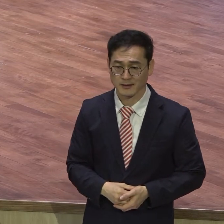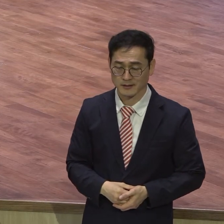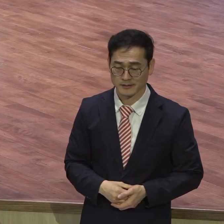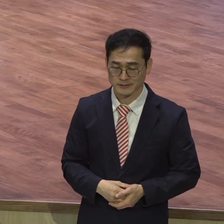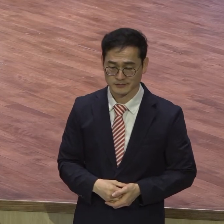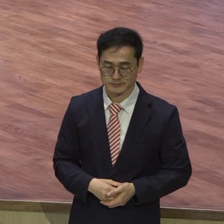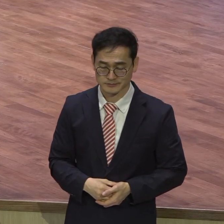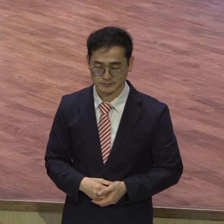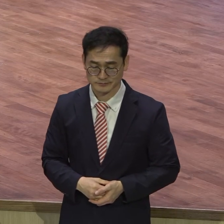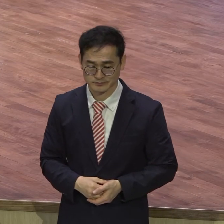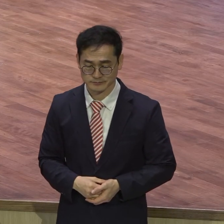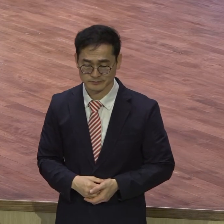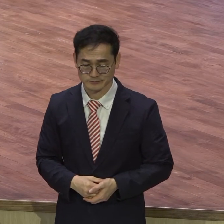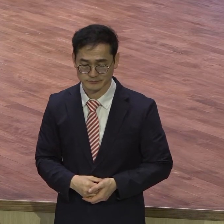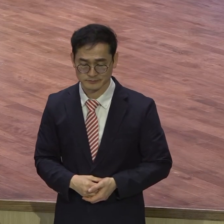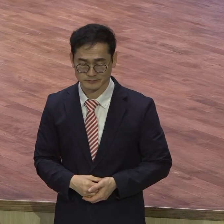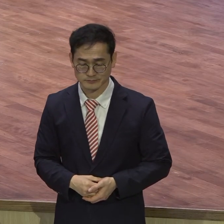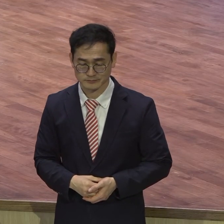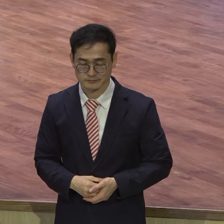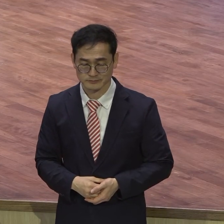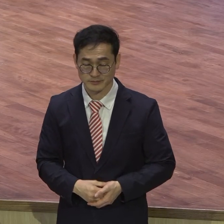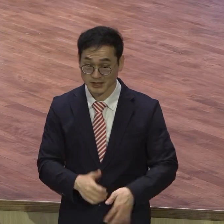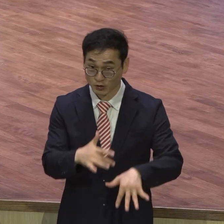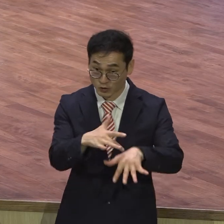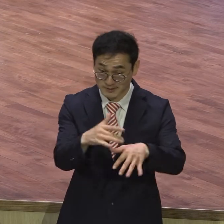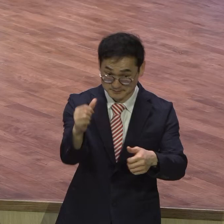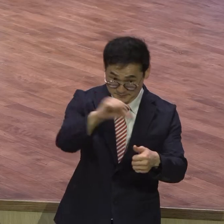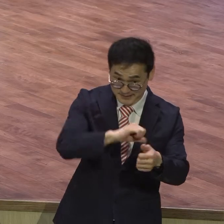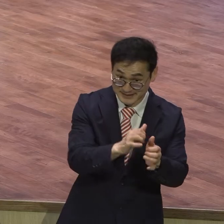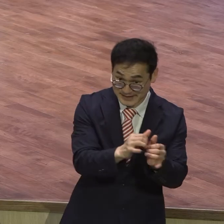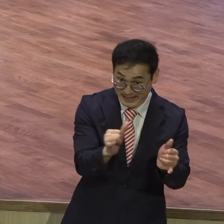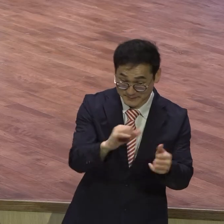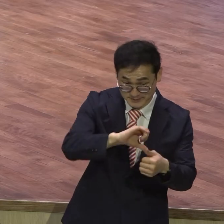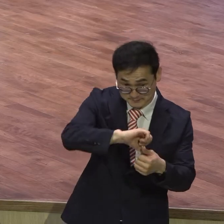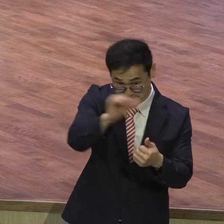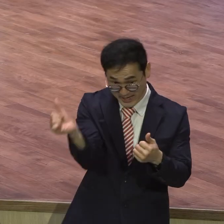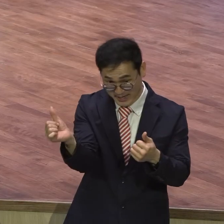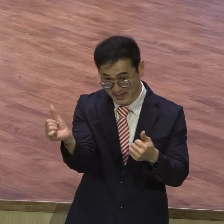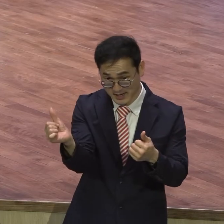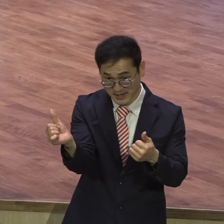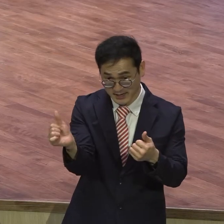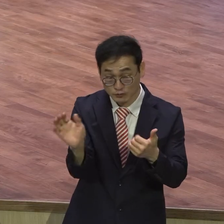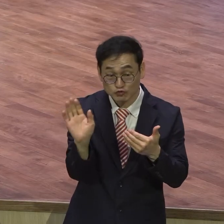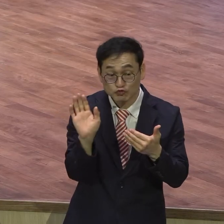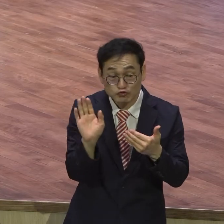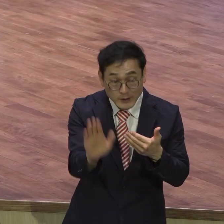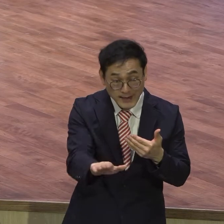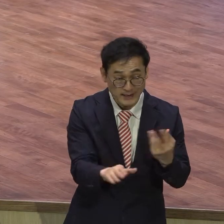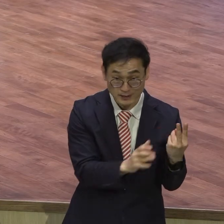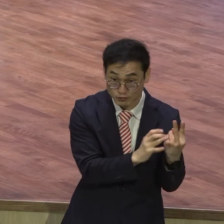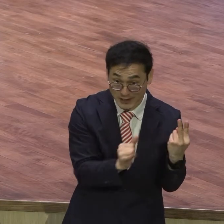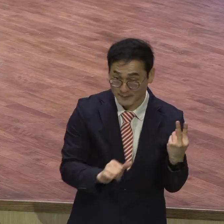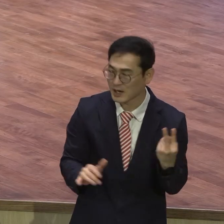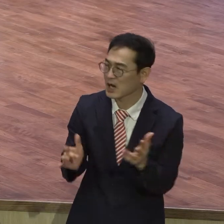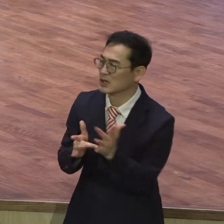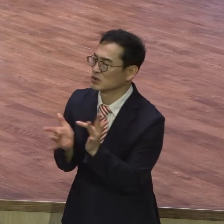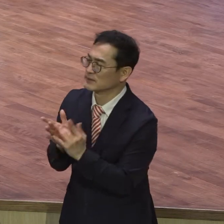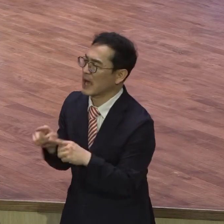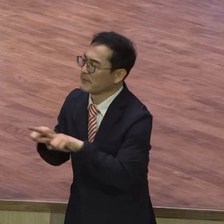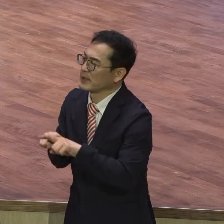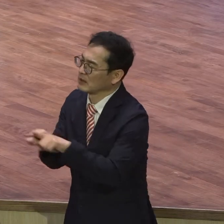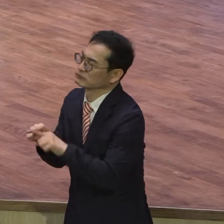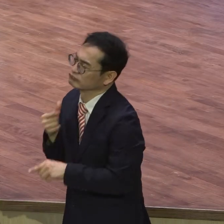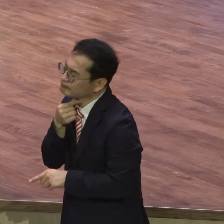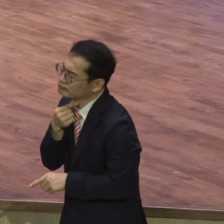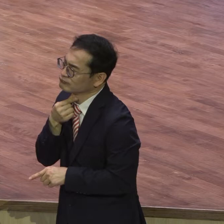18절 입제를 보면 귀신 들렸던 사람이 치유받고 난 후에 예수님과 함께 있기를 강구했습니다 예수님